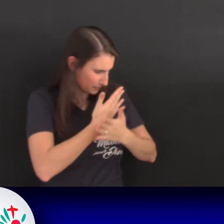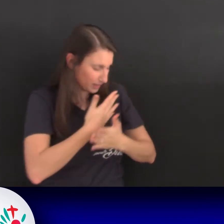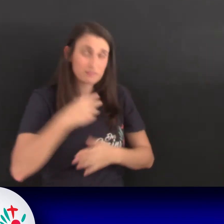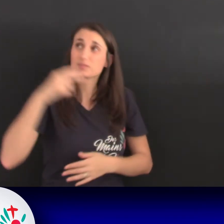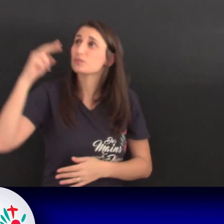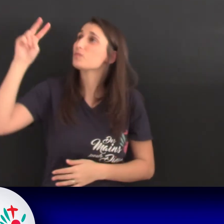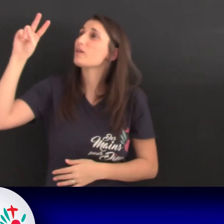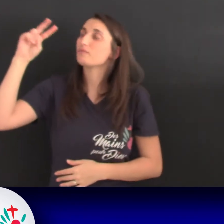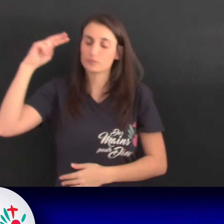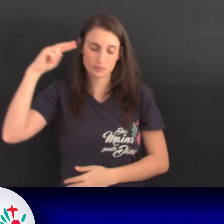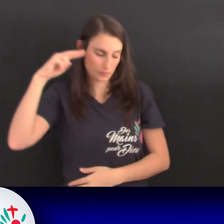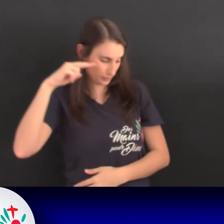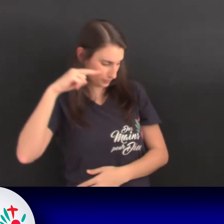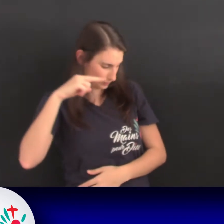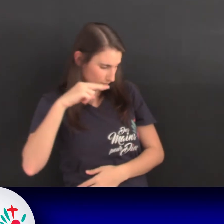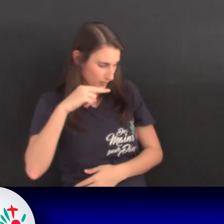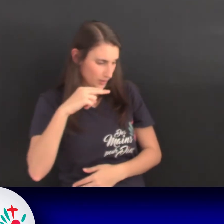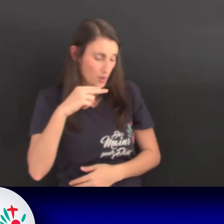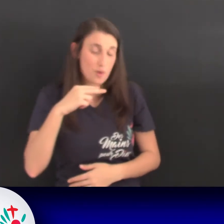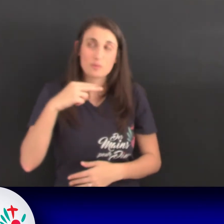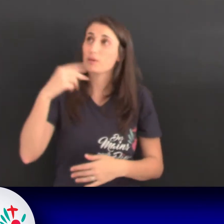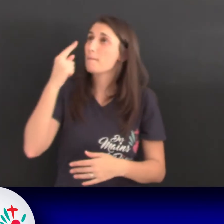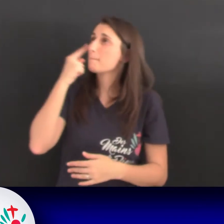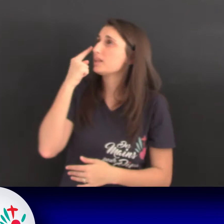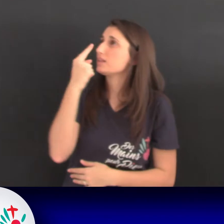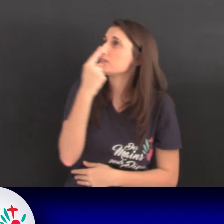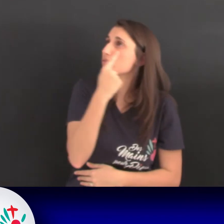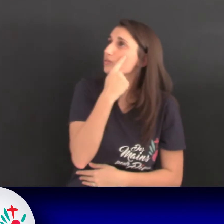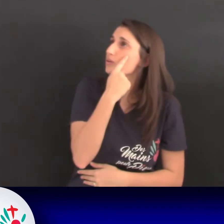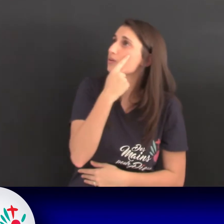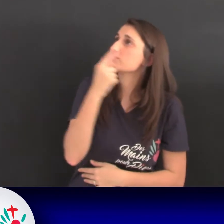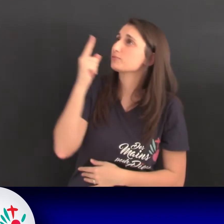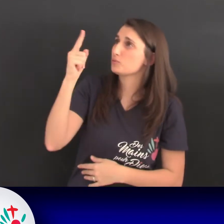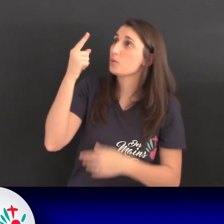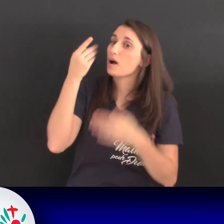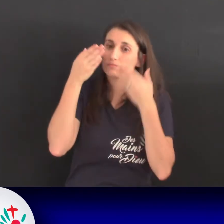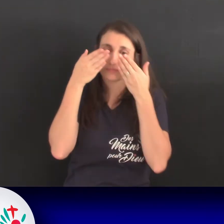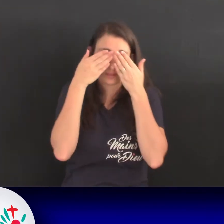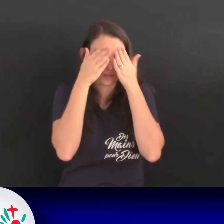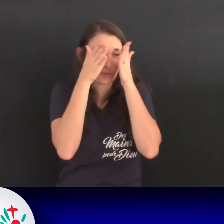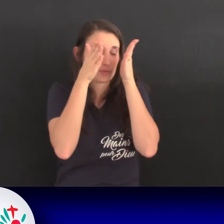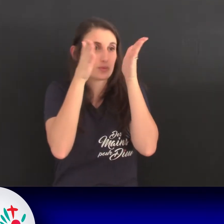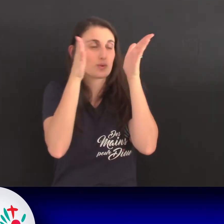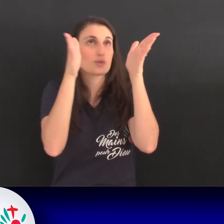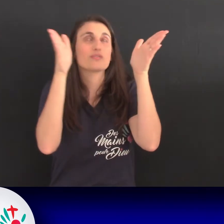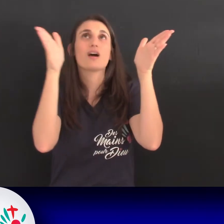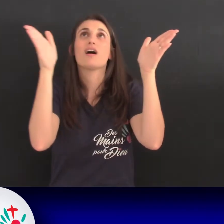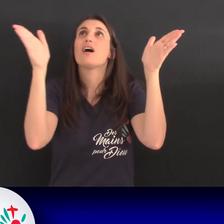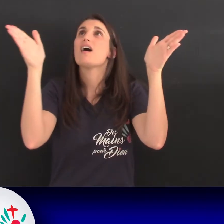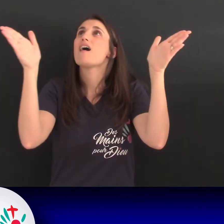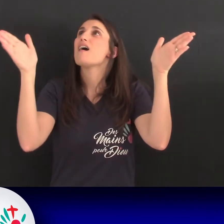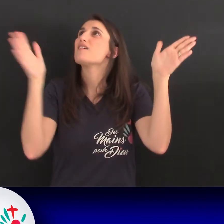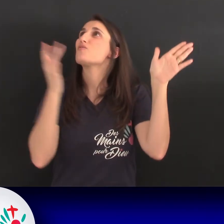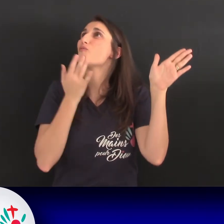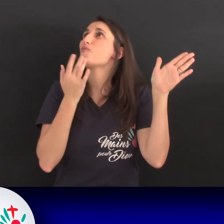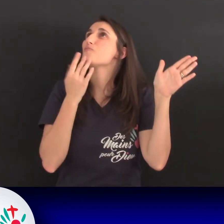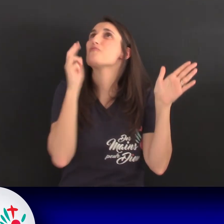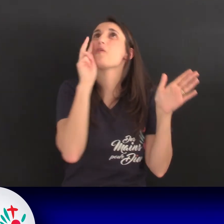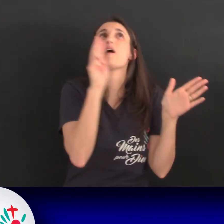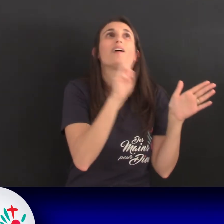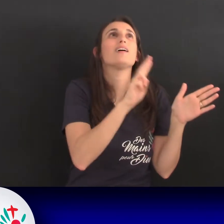vu nos ténèbres. Ouvre les yeux, je